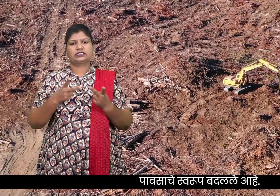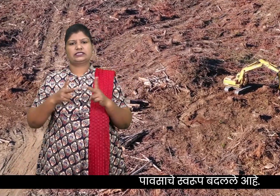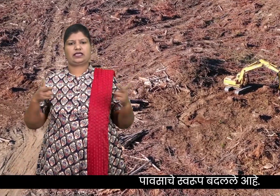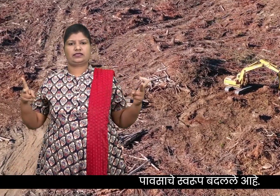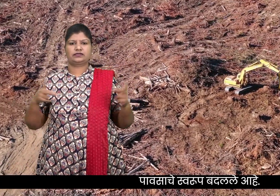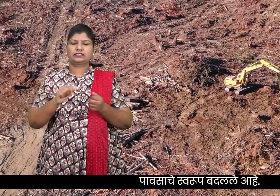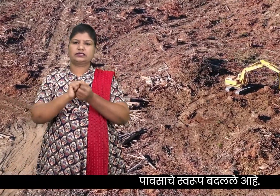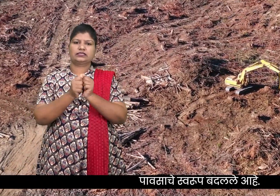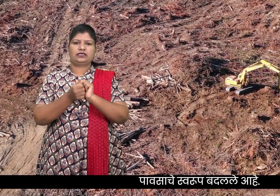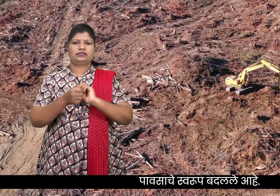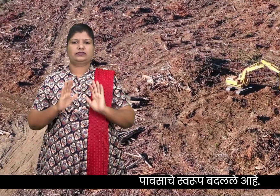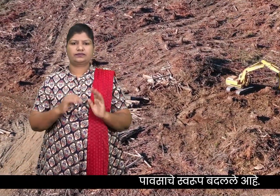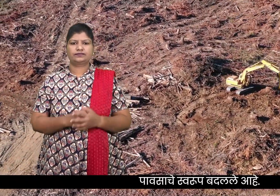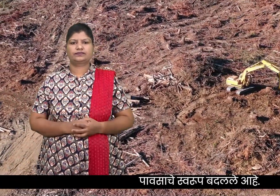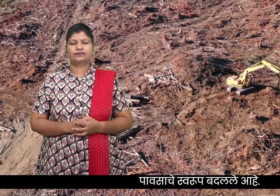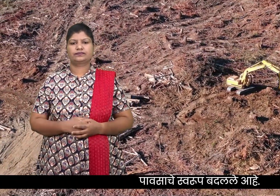पावसाचे स्वरूप बदलले आहे.